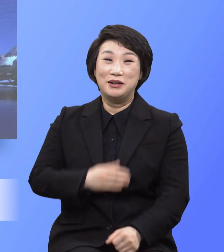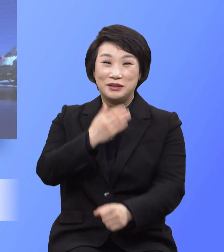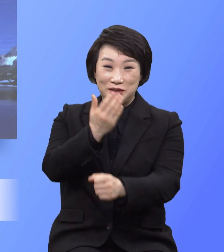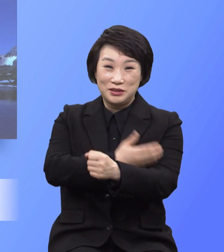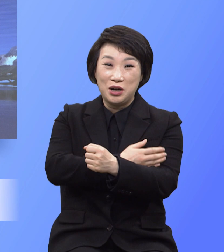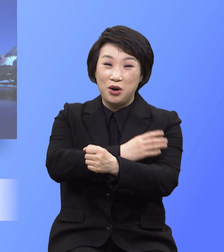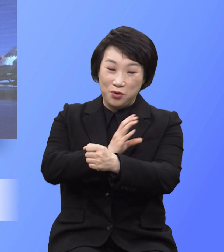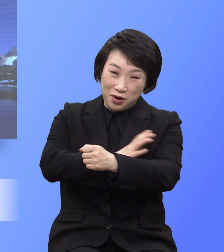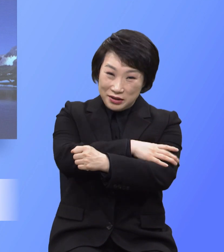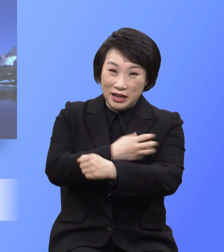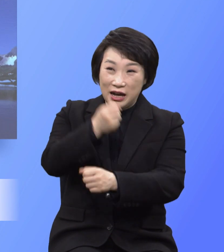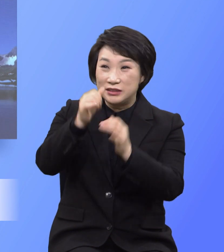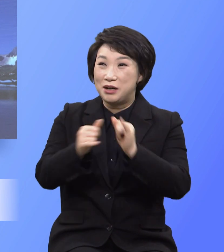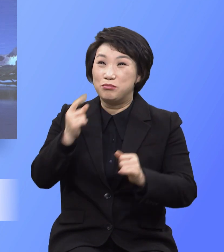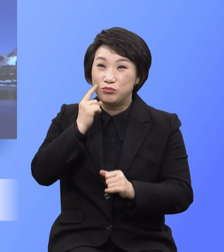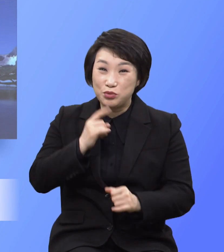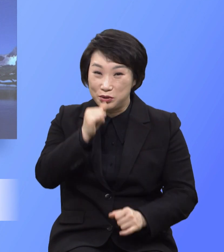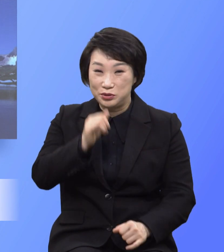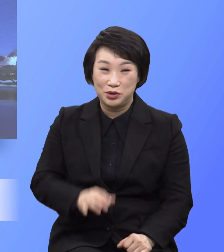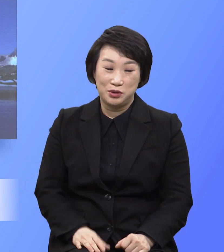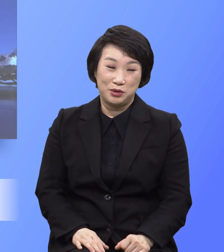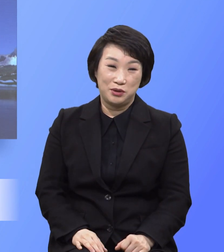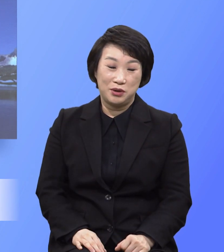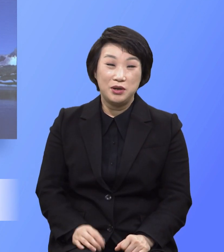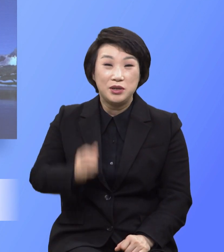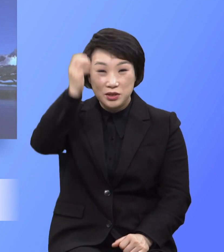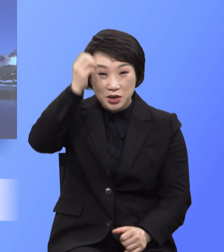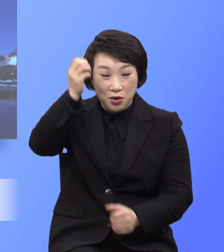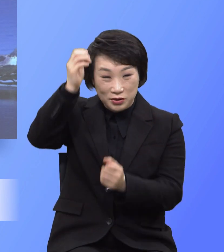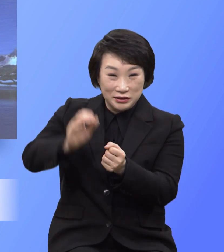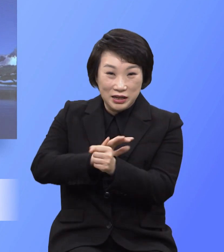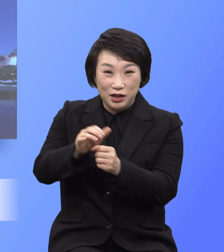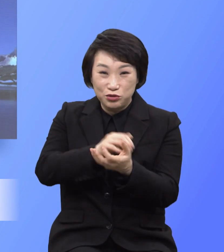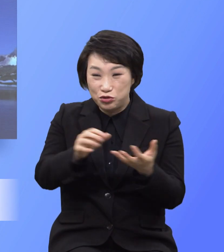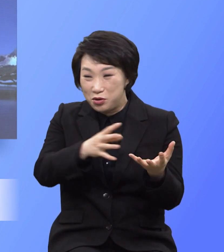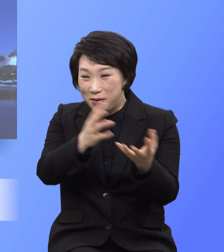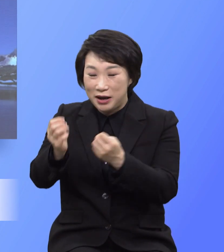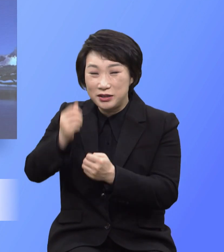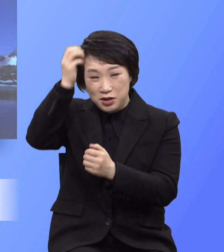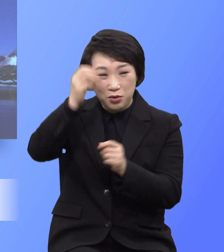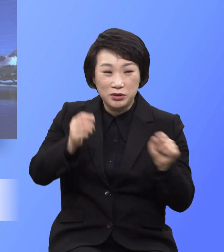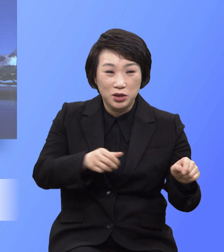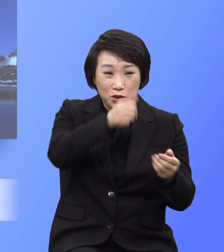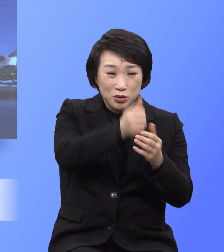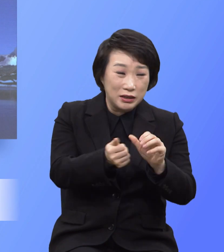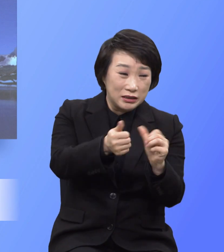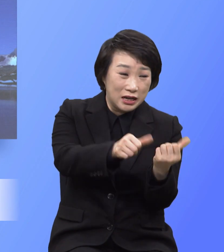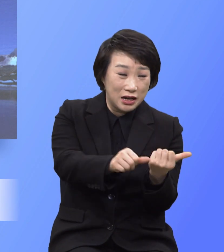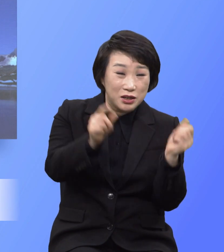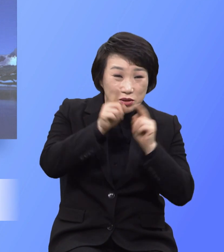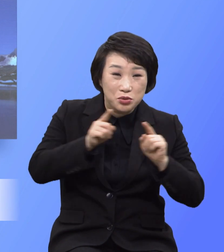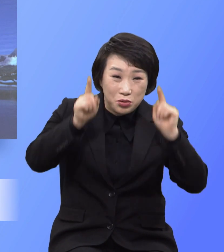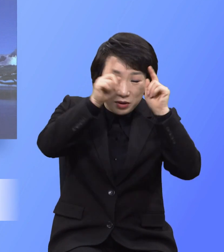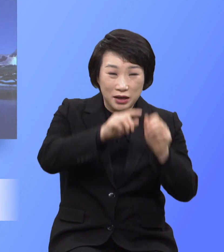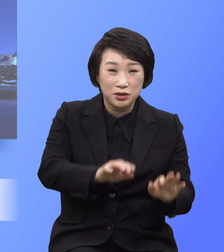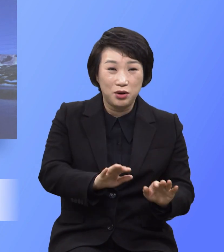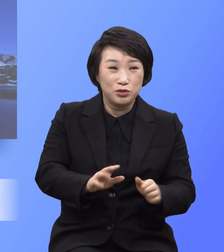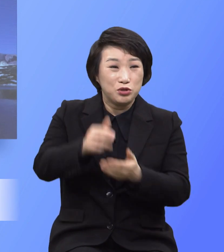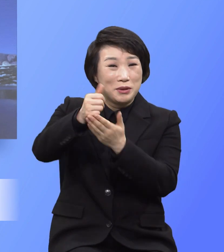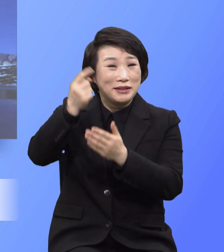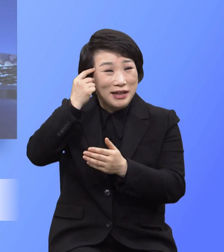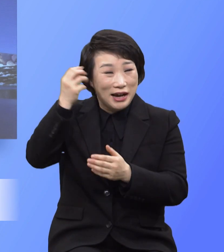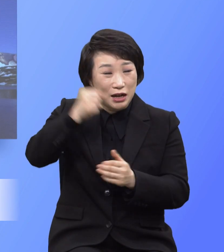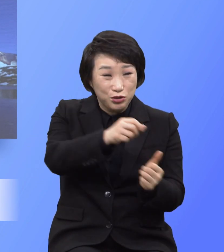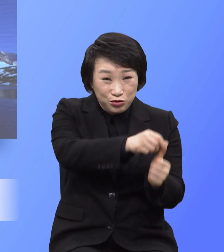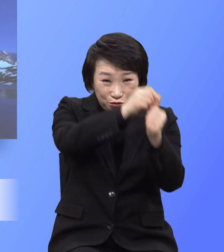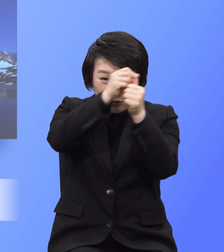능력과 권세 있는 사람 부럽고 영혼 사랑해서 수많은 영혼 죄와 사망과 지옥에서 주님